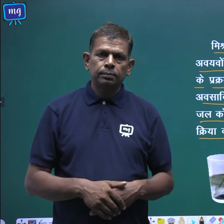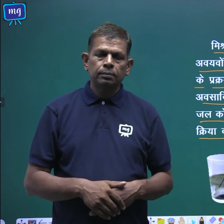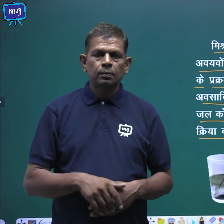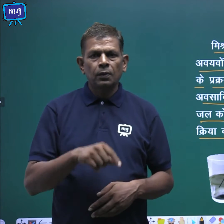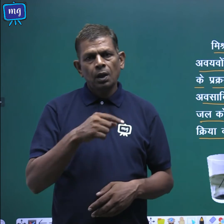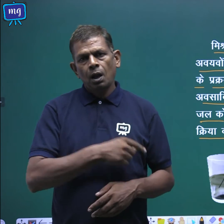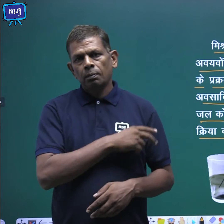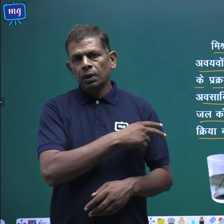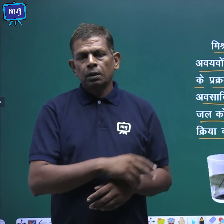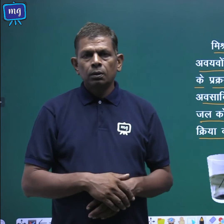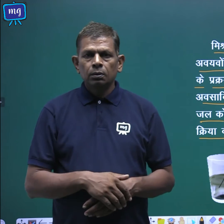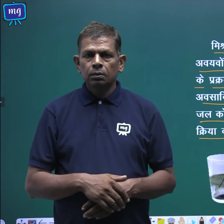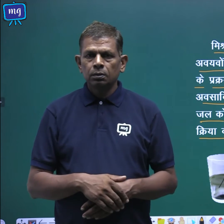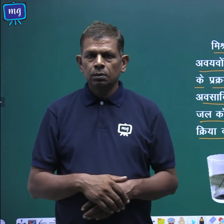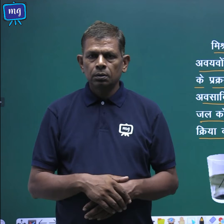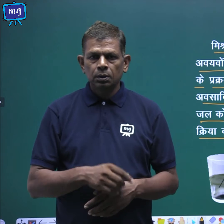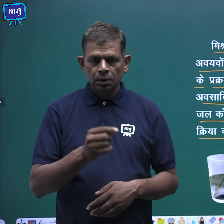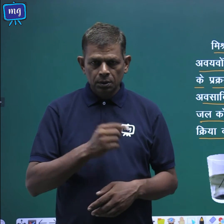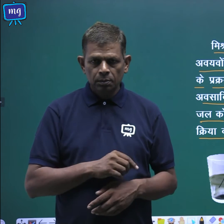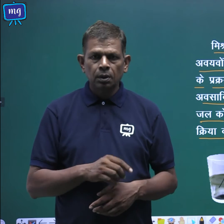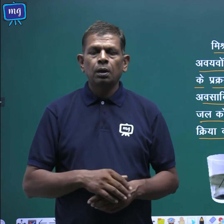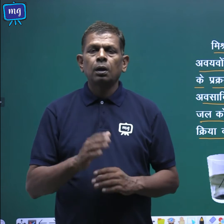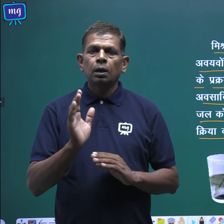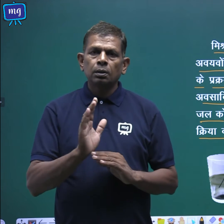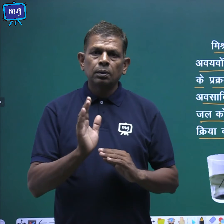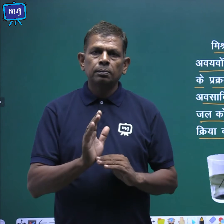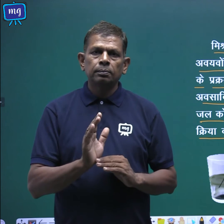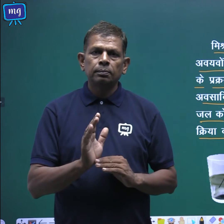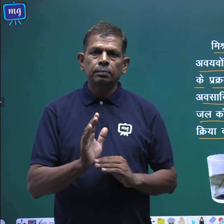यहाँ आप देख रहे हो, इसमें हम गिलास में